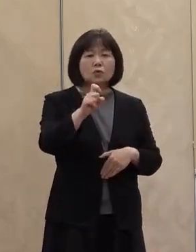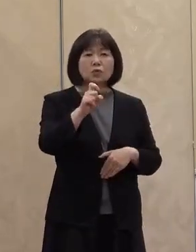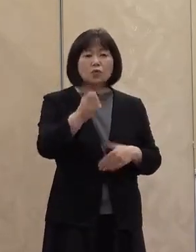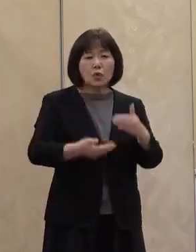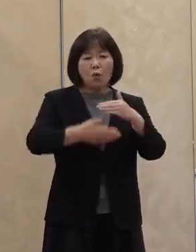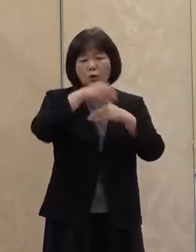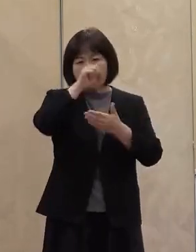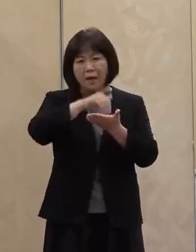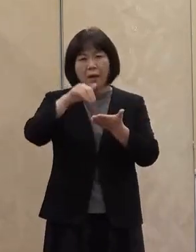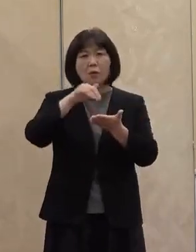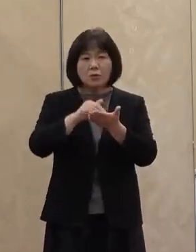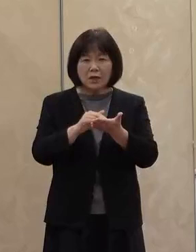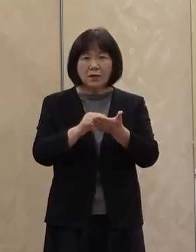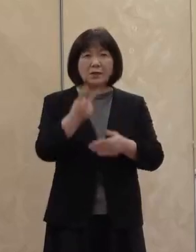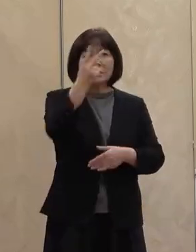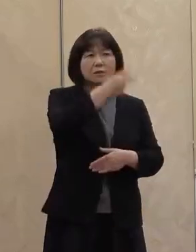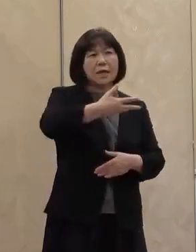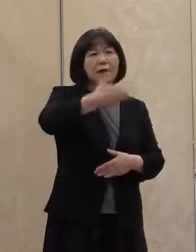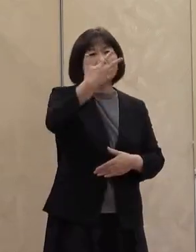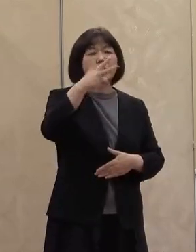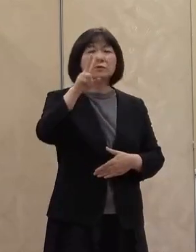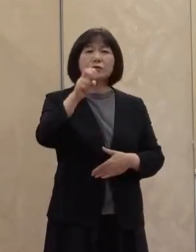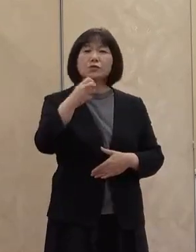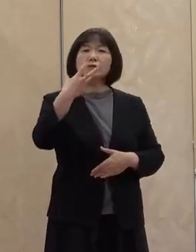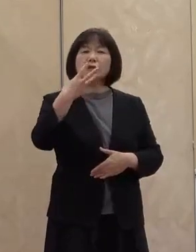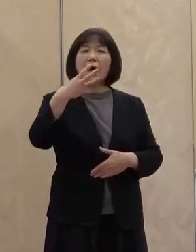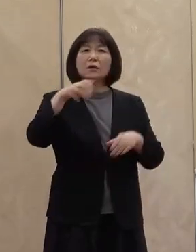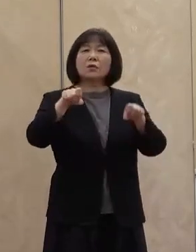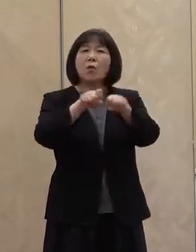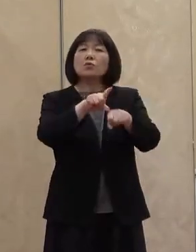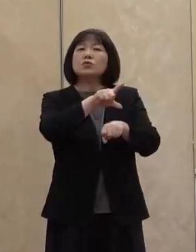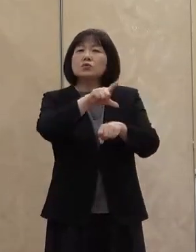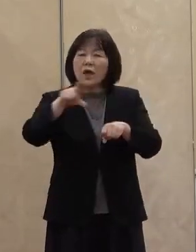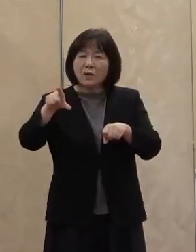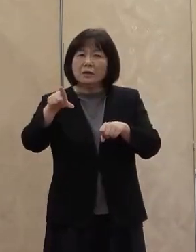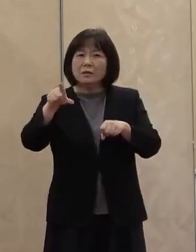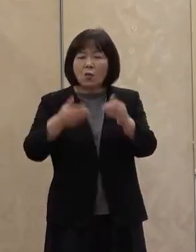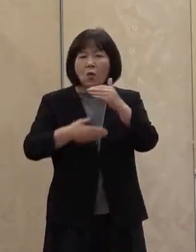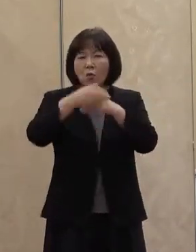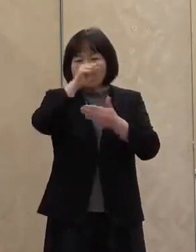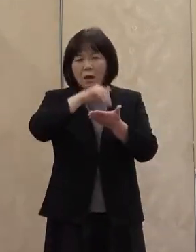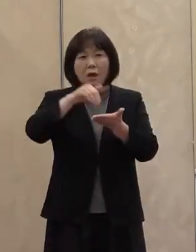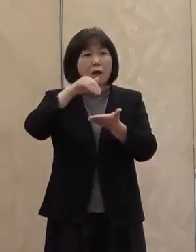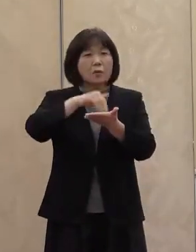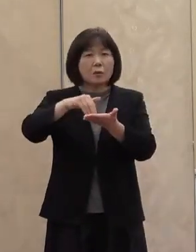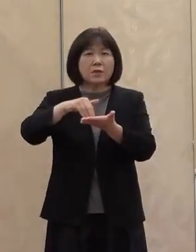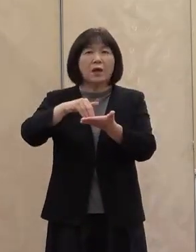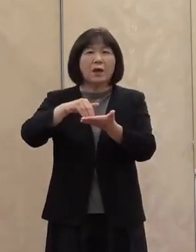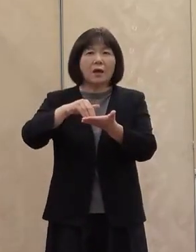大きくは2823億円の15の補正予算を